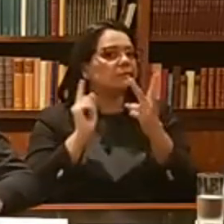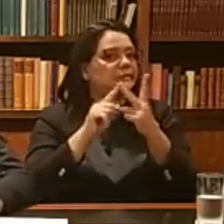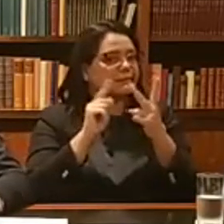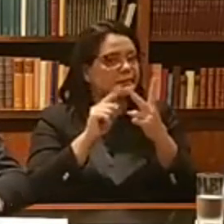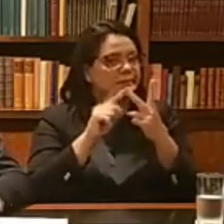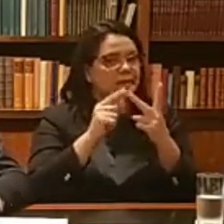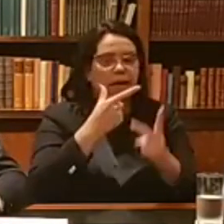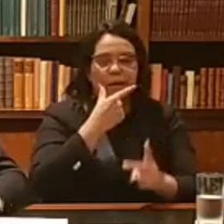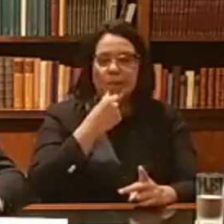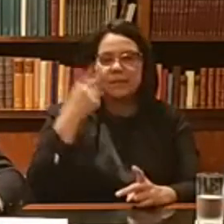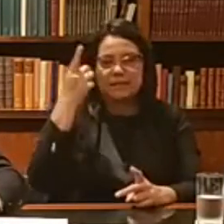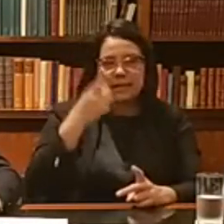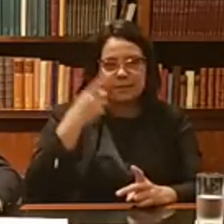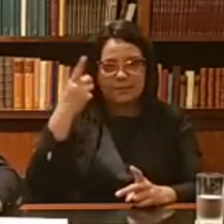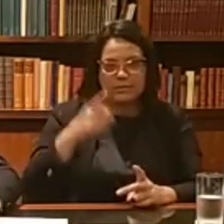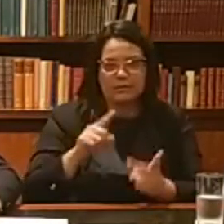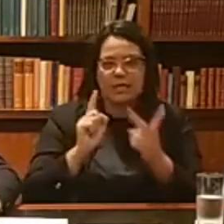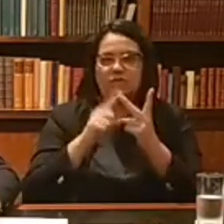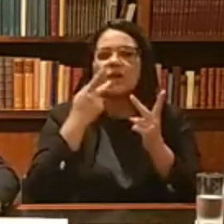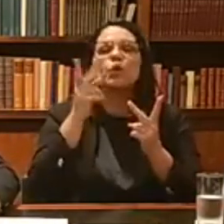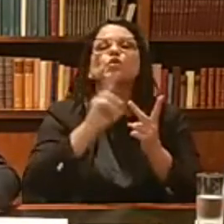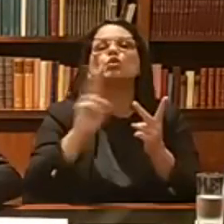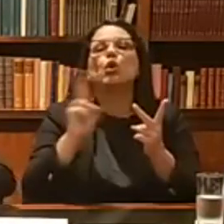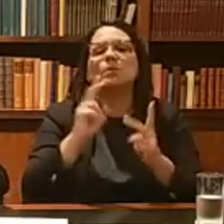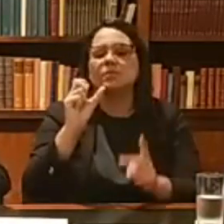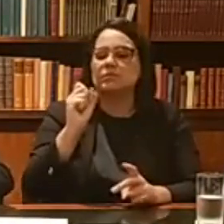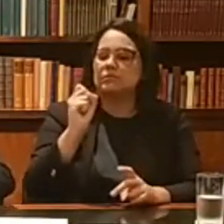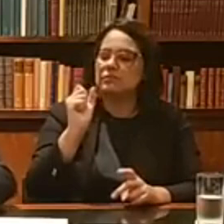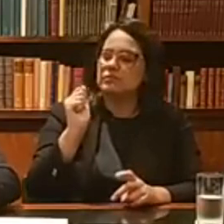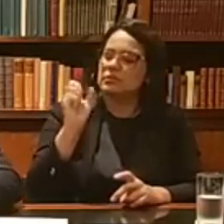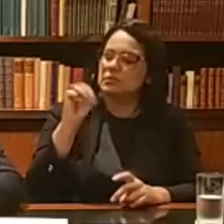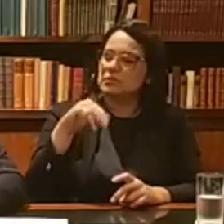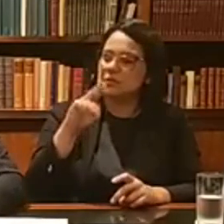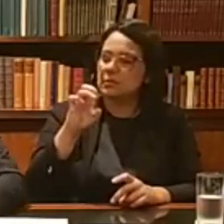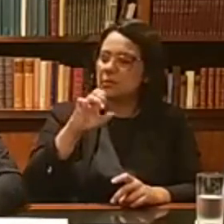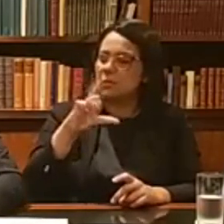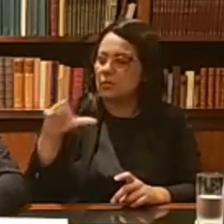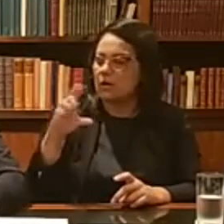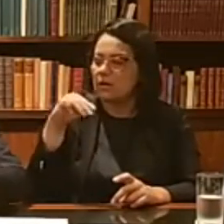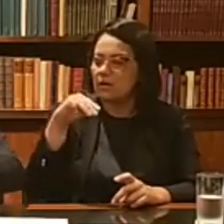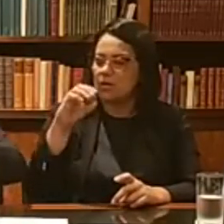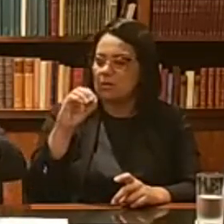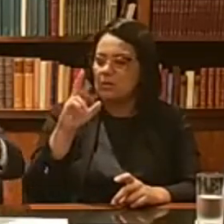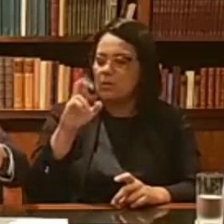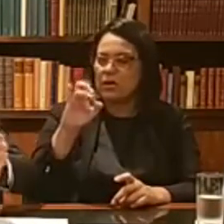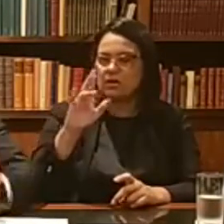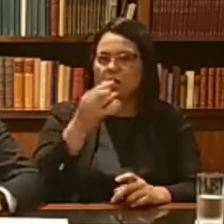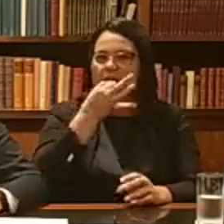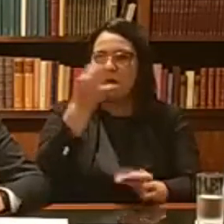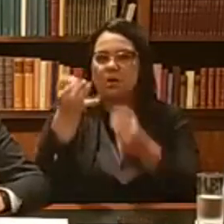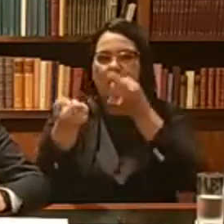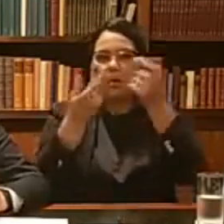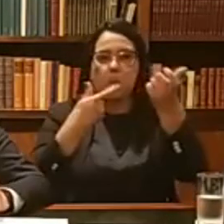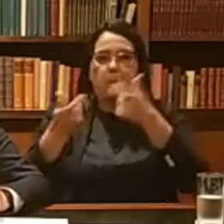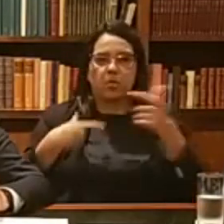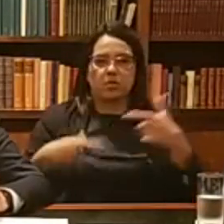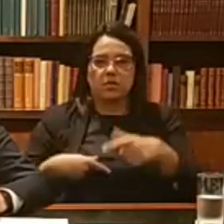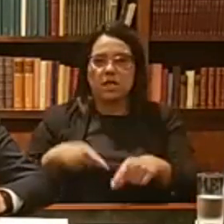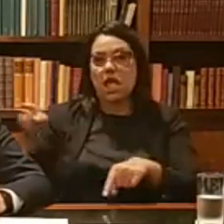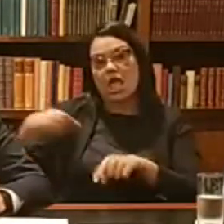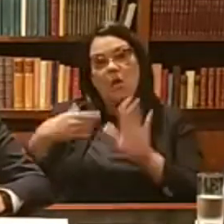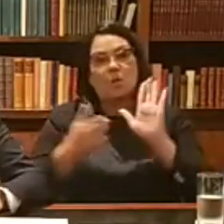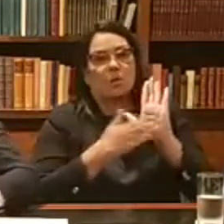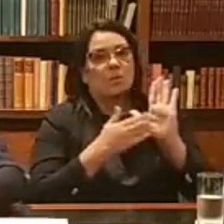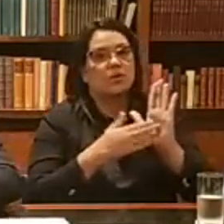Paulo. O deputado falou o nome dele porque não é gordinho. É o Samuel Moreira. Está me criticando aí porque eu é que propus 2